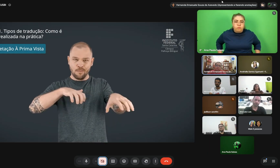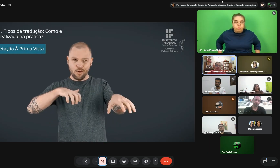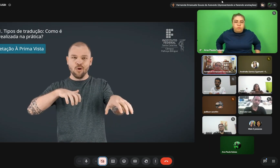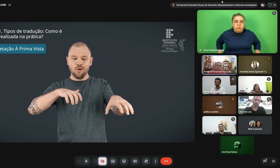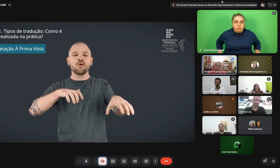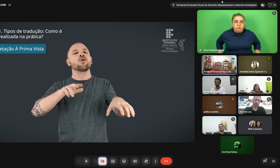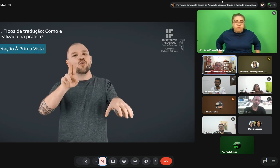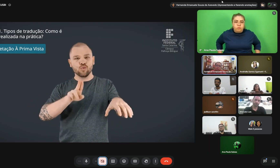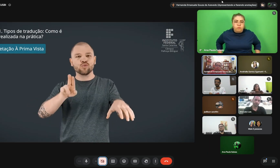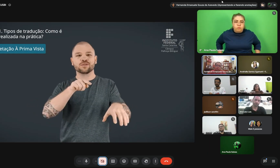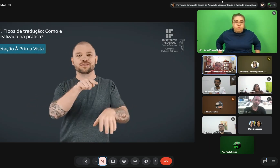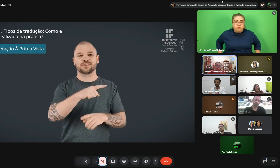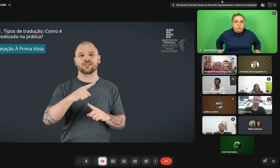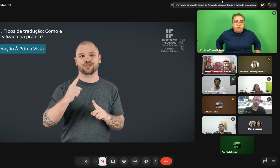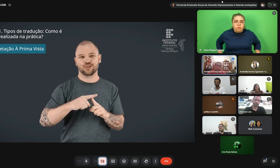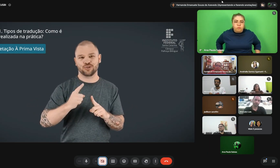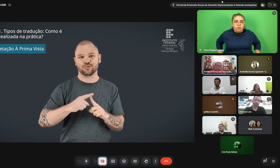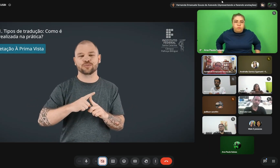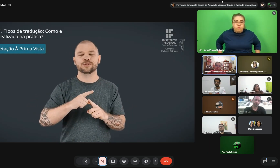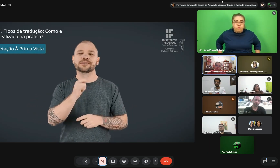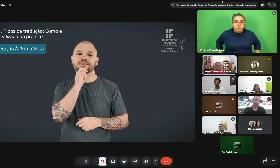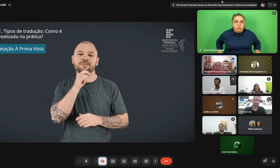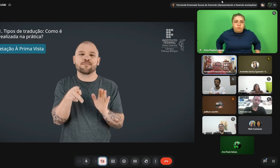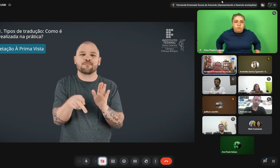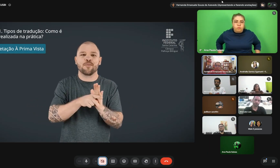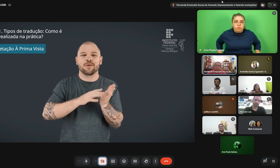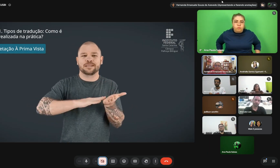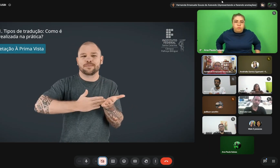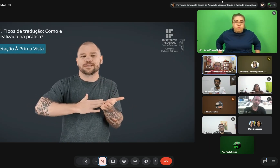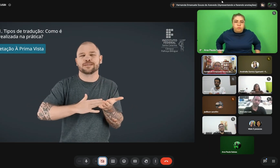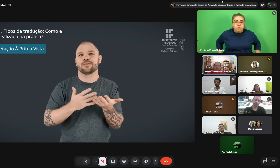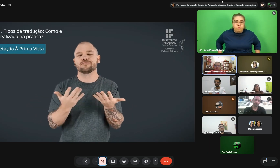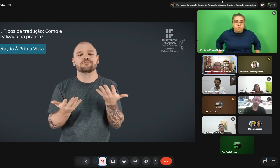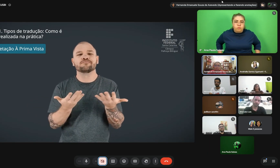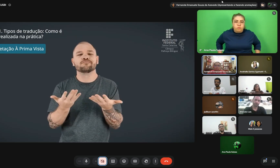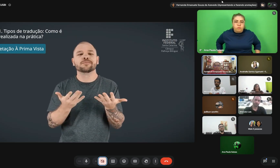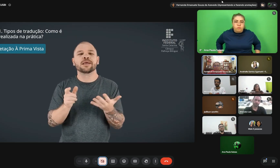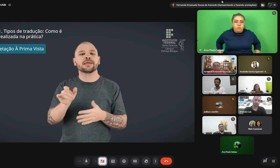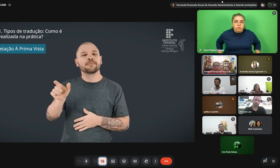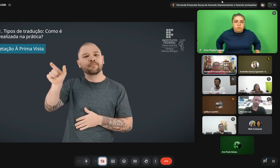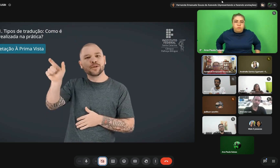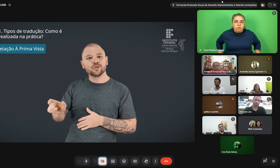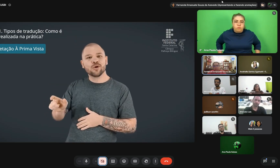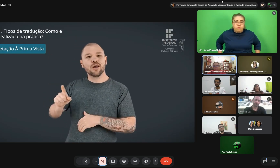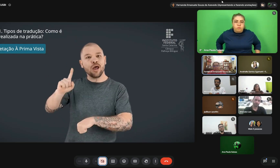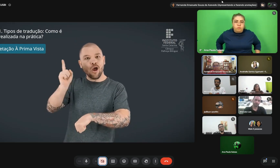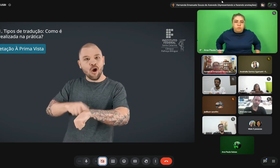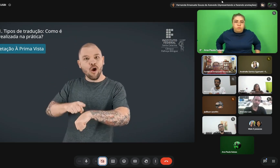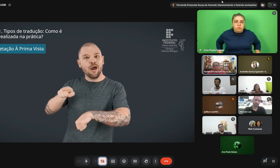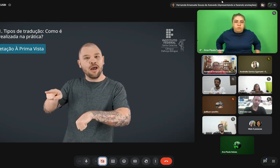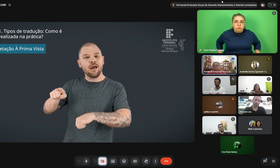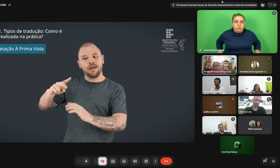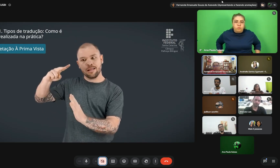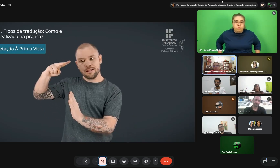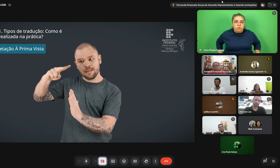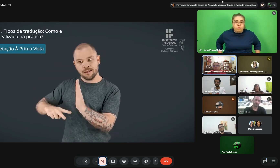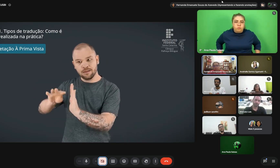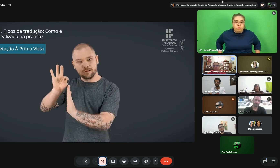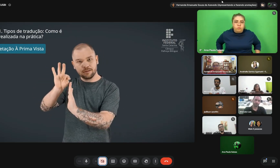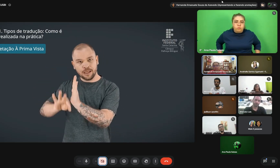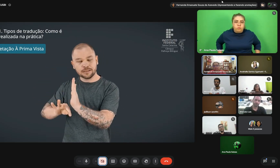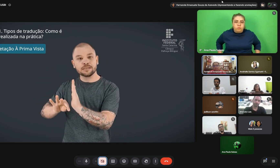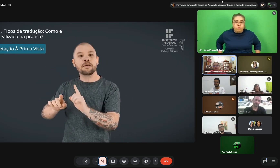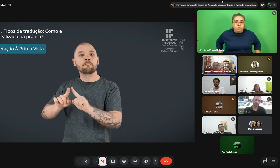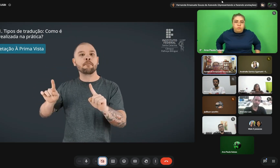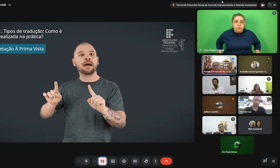ajuda você num outro tipo de interpretação. E são tipos diferentes, próprio da tradução, mas que a pessoa, na